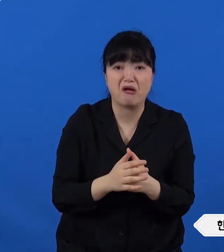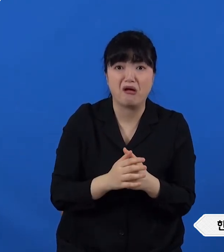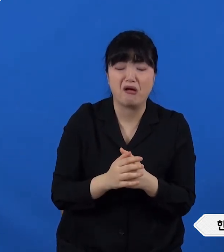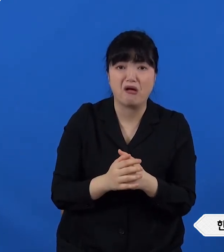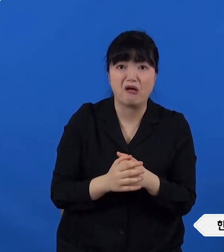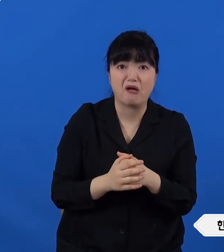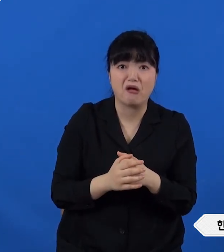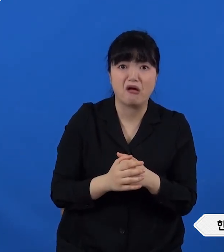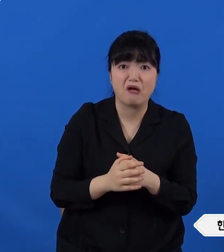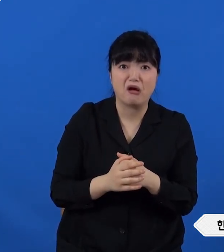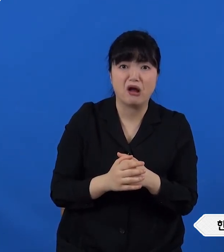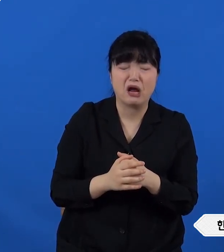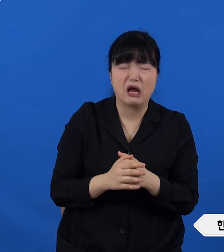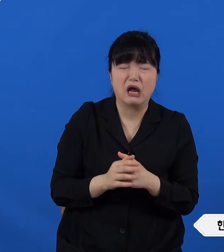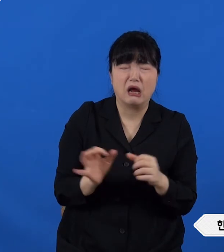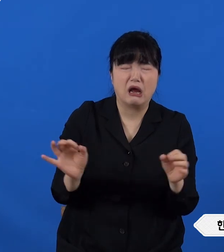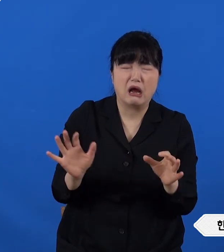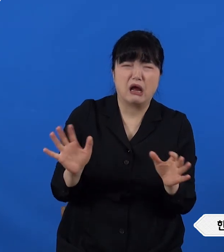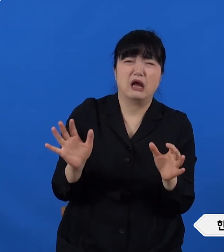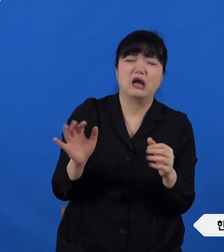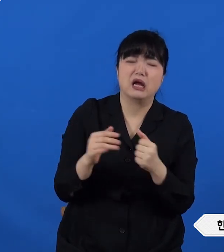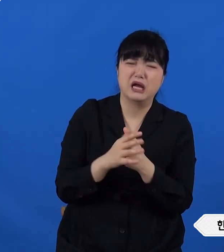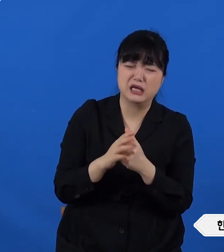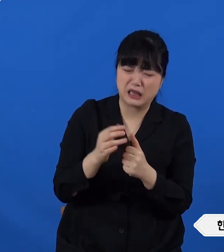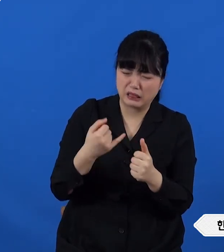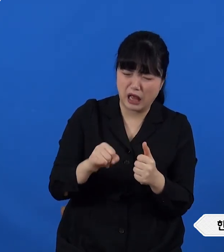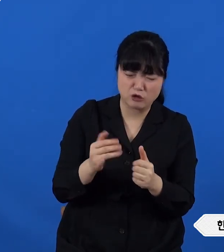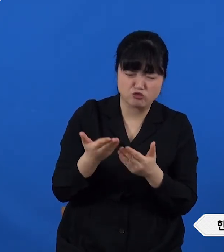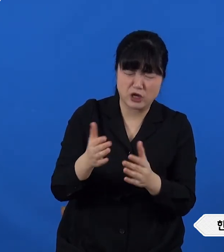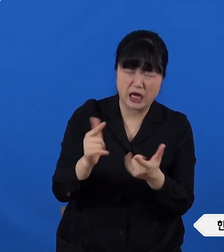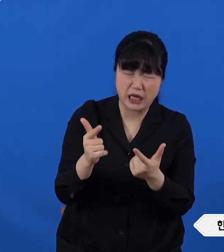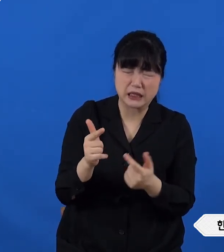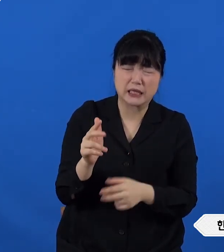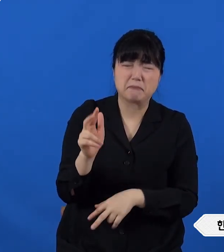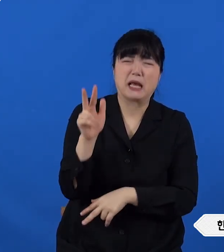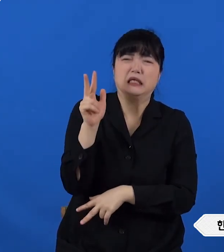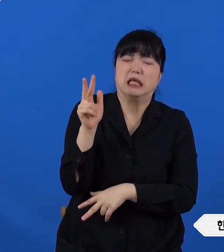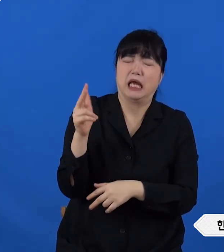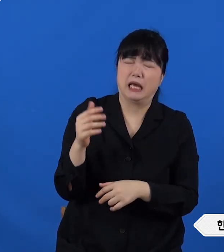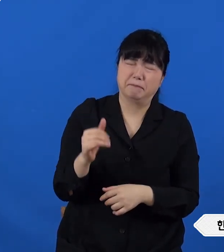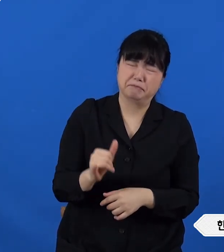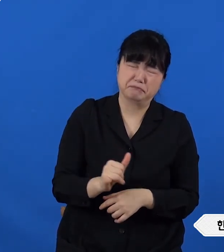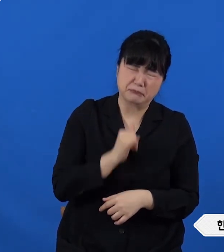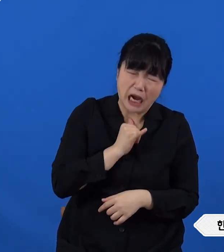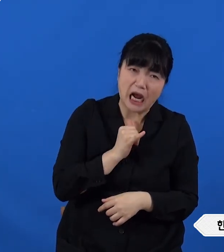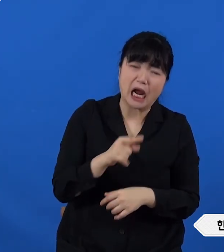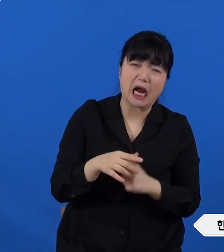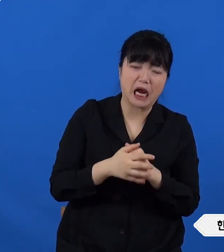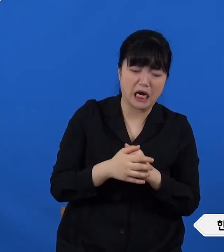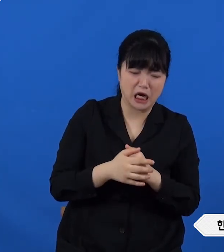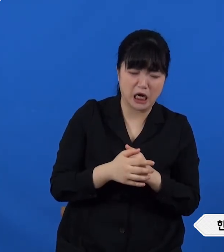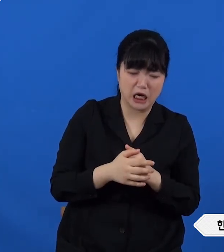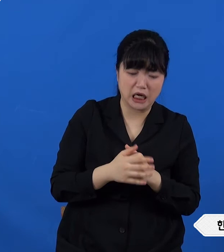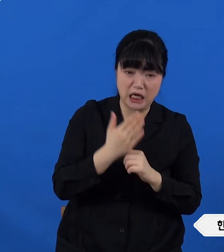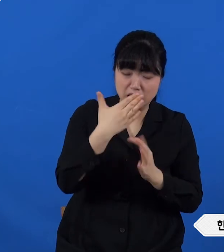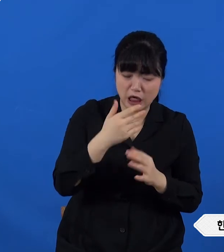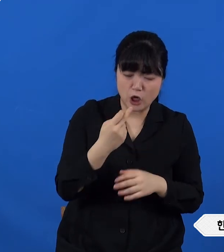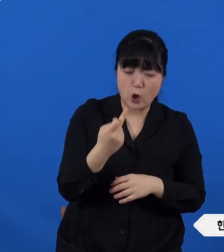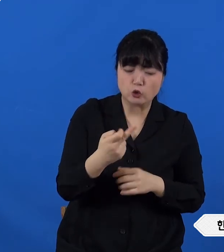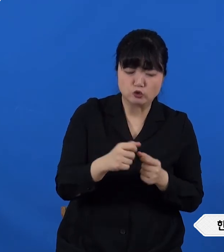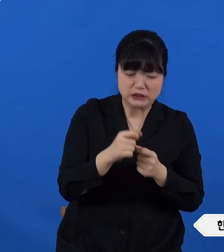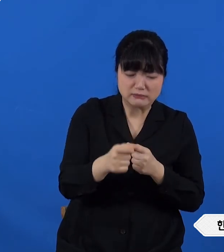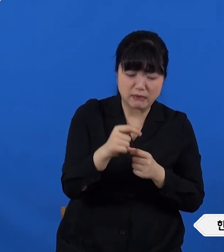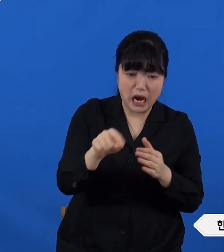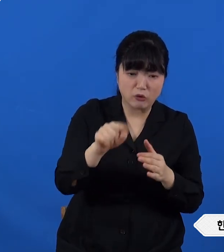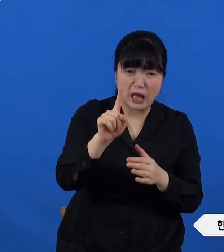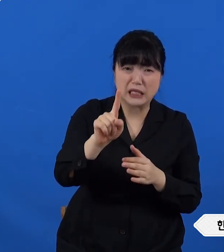우리가 섣불리 딸을 주지 않겠다고 맹세를 해서 이제 이스라엘 12지파 중에 한 지파가 사라지게